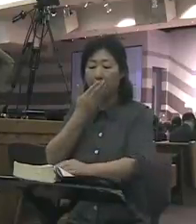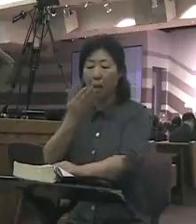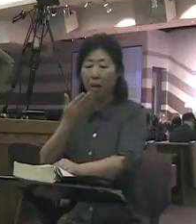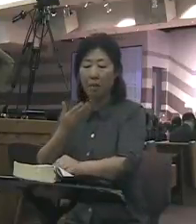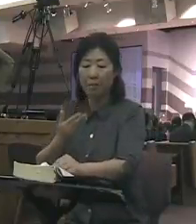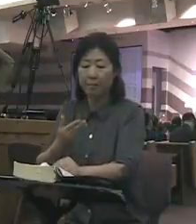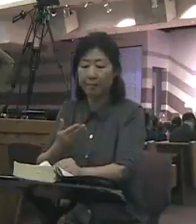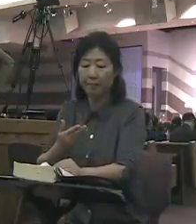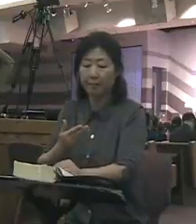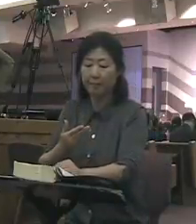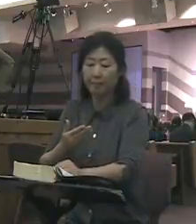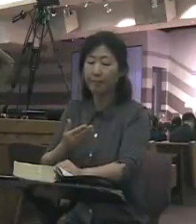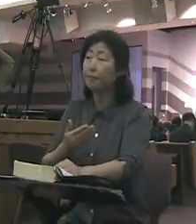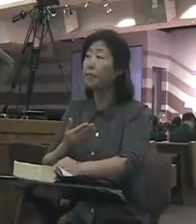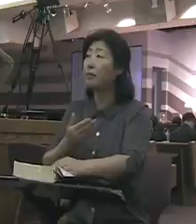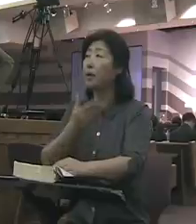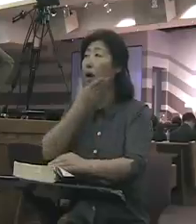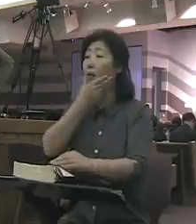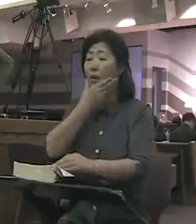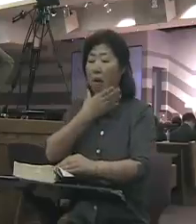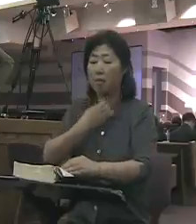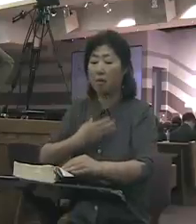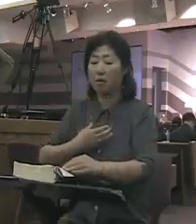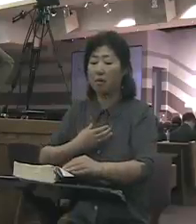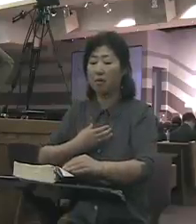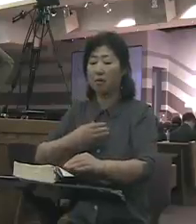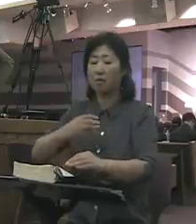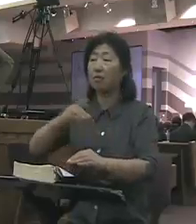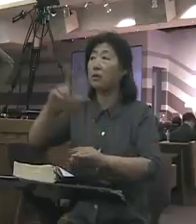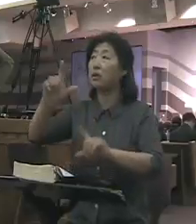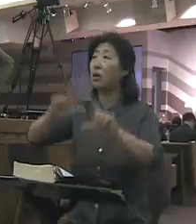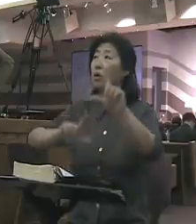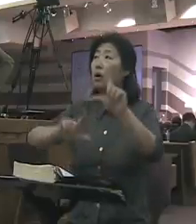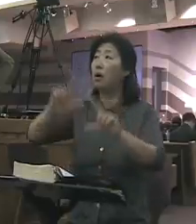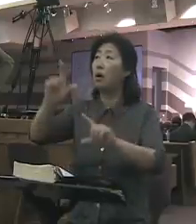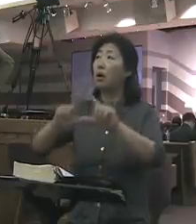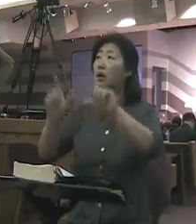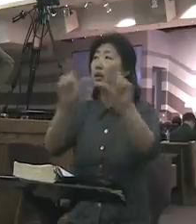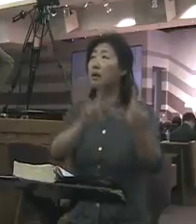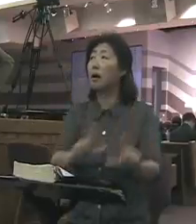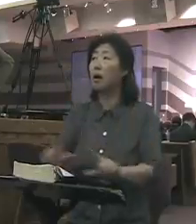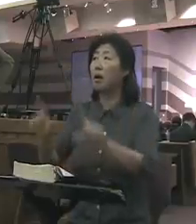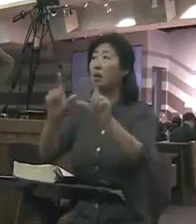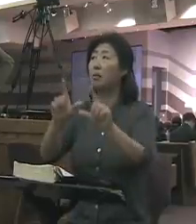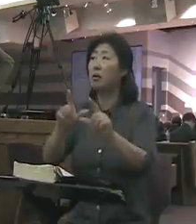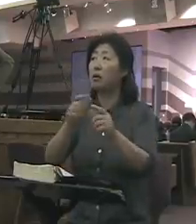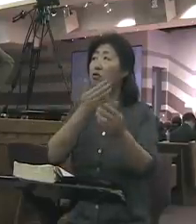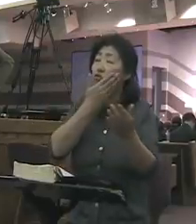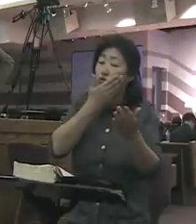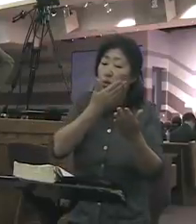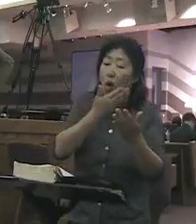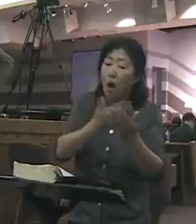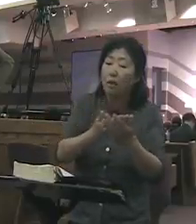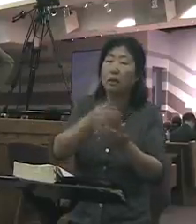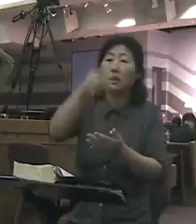여러분, 아브라함의 경우 그의 삶의 중요한 전환점이 오늘 본문인